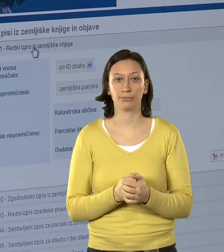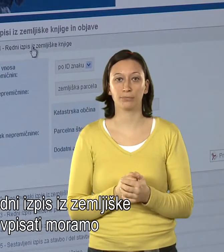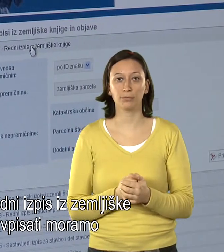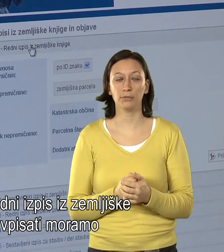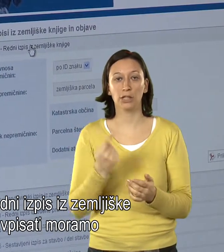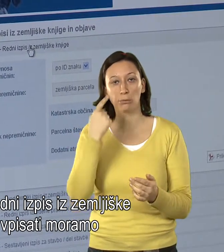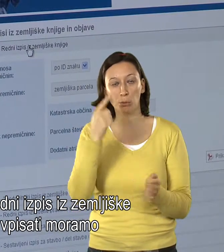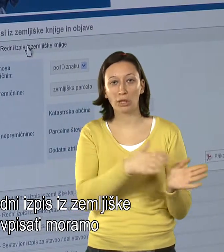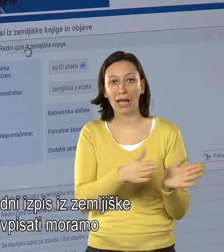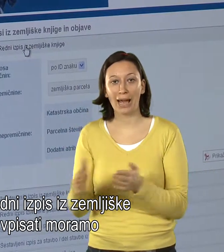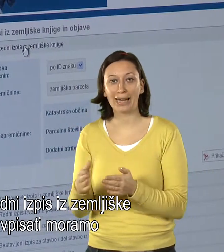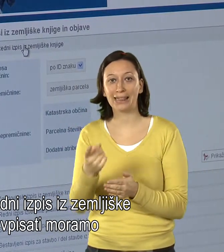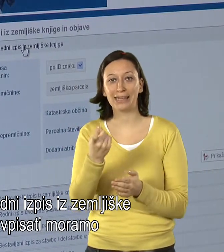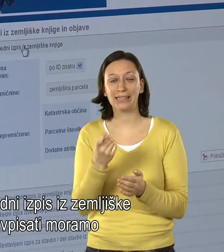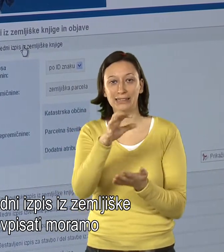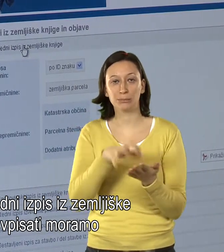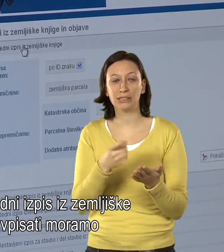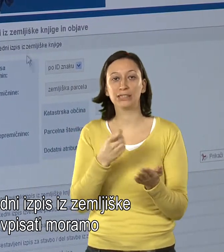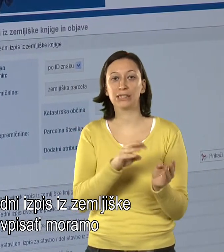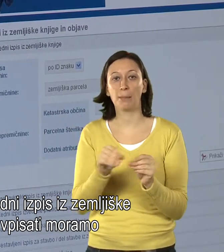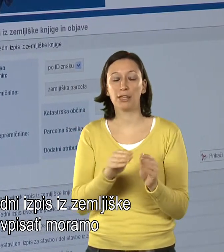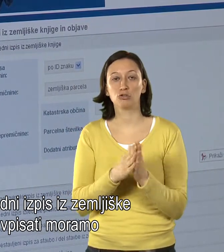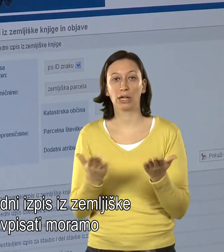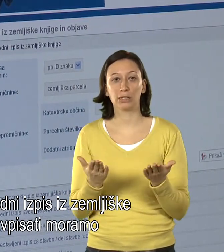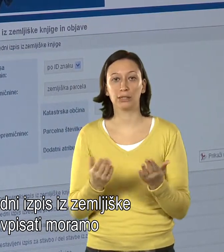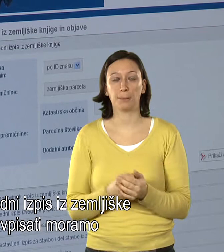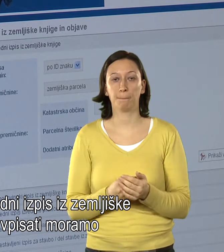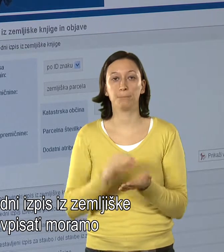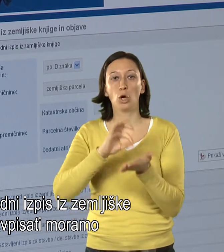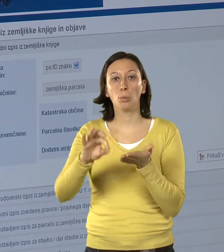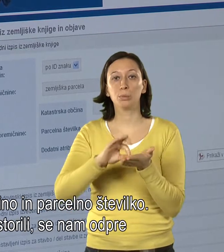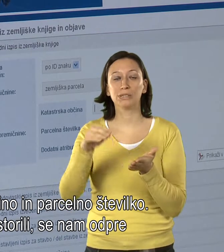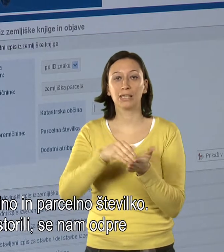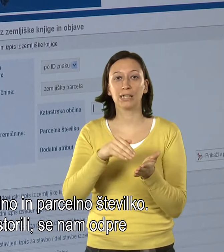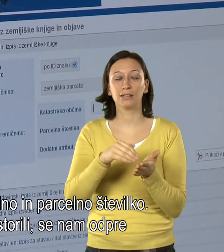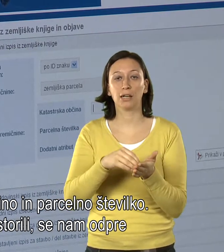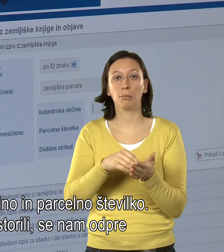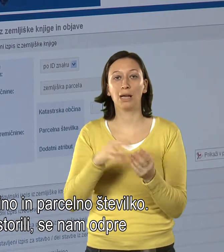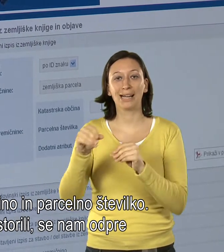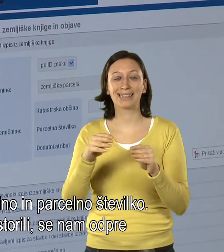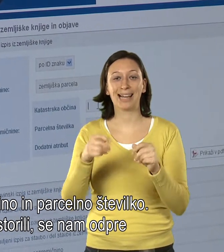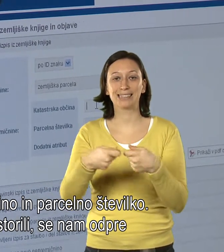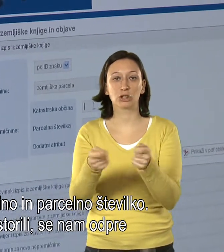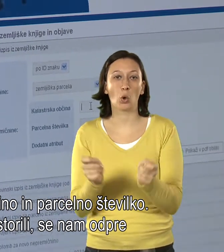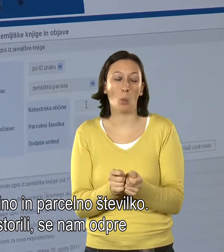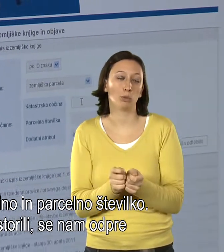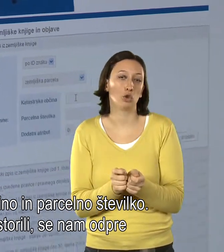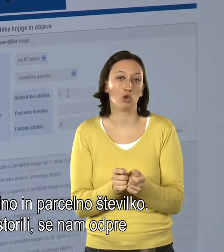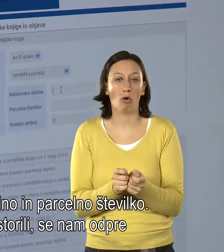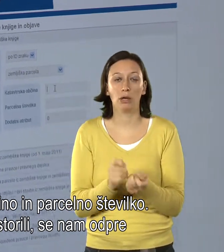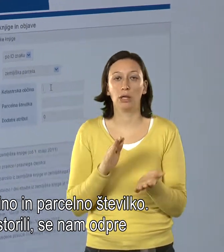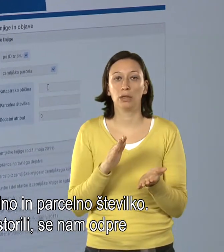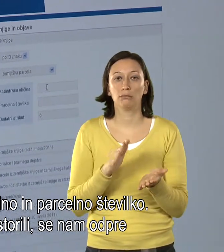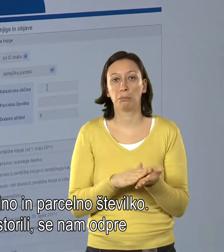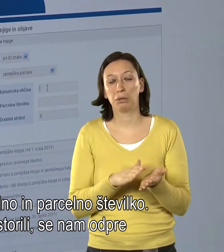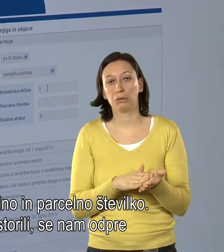Gremo pod redni izpis iz zemljiške knjige. Vpisati je potrebno katastrsko občino, recimo